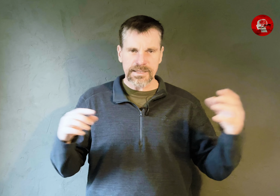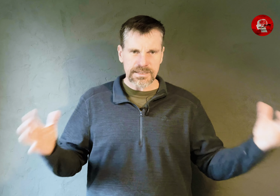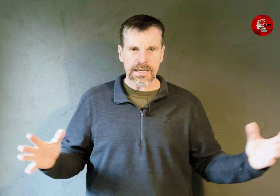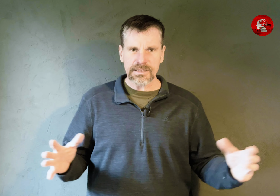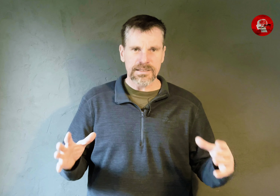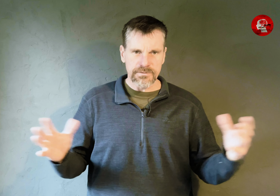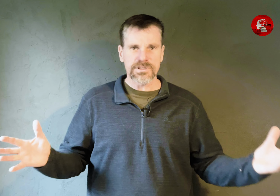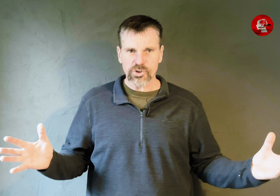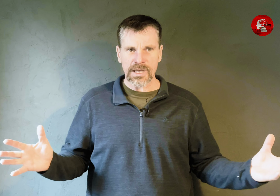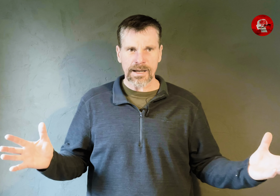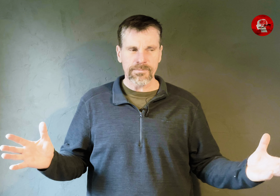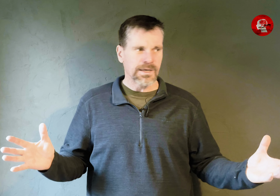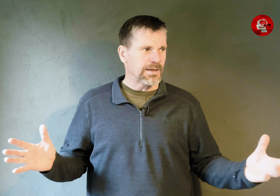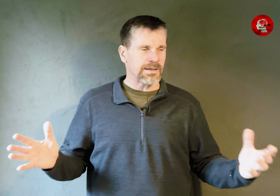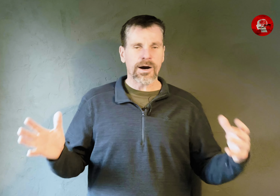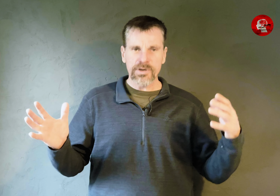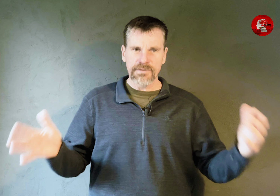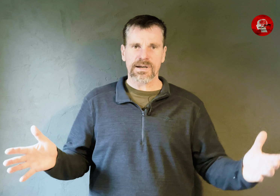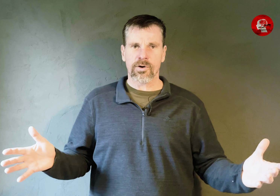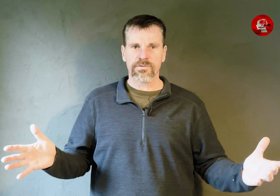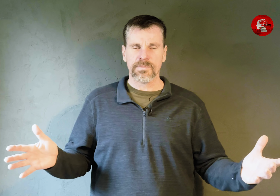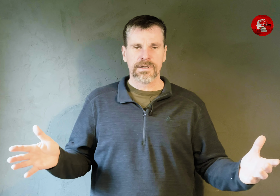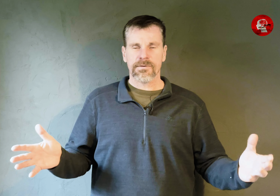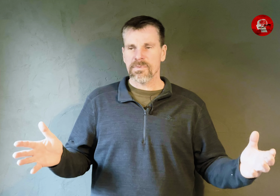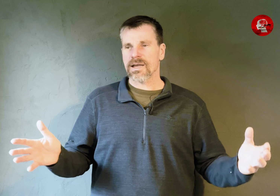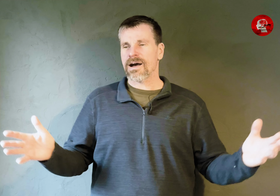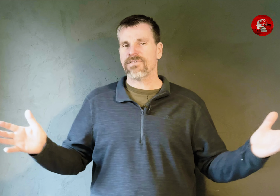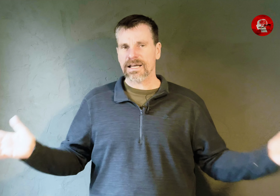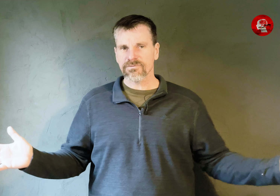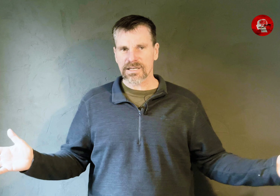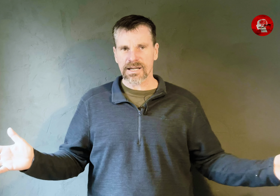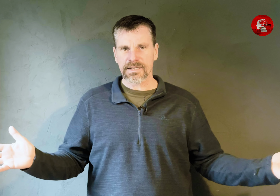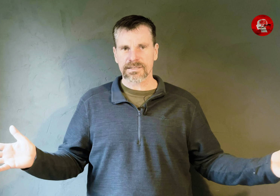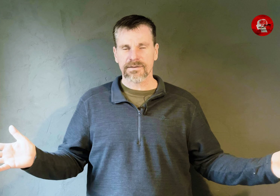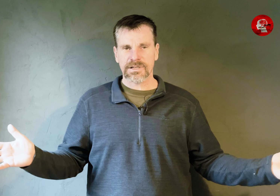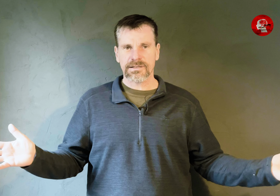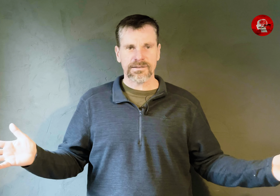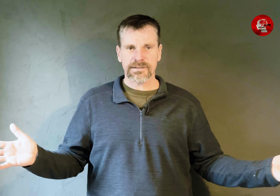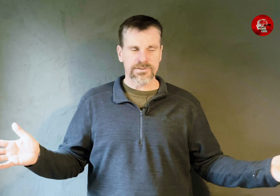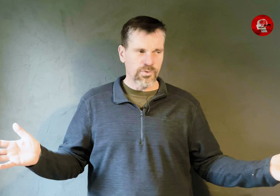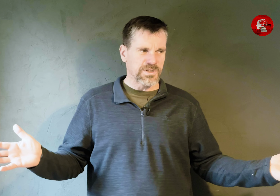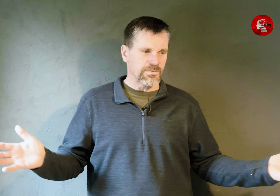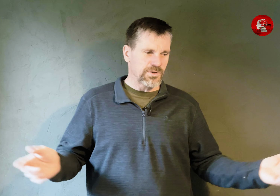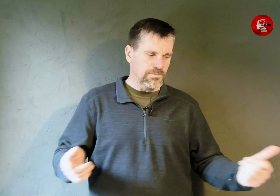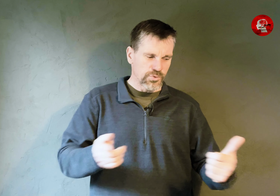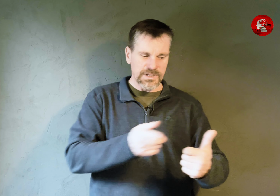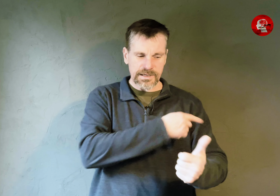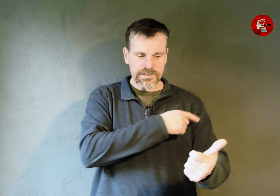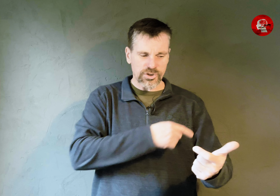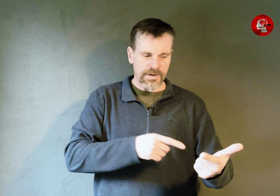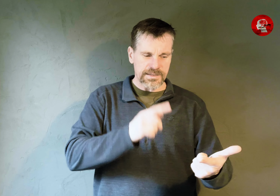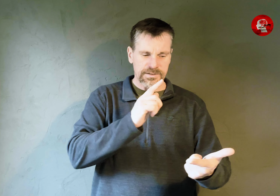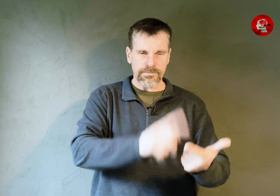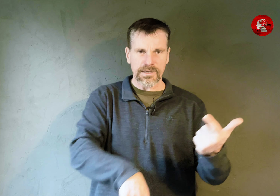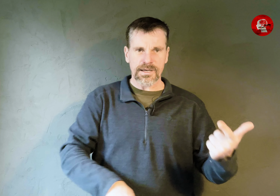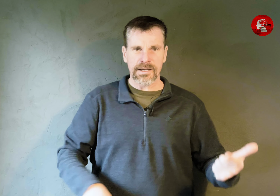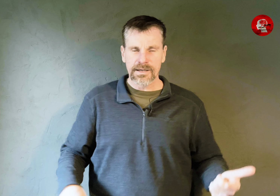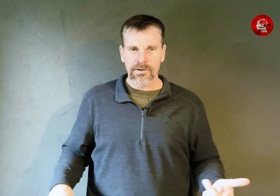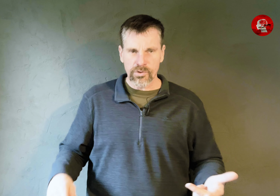ganzen ketten die sie sowieso schon haben auch hier verkaufen mehr erwarten wir gar nicht weil so müssen wir uns mühselig aus der schweiz aus amerika oder